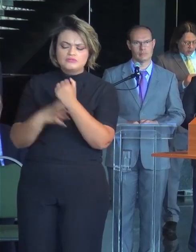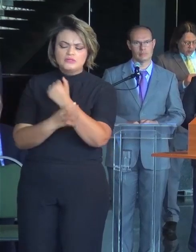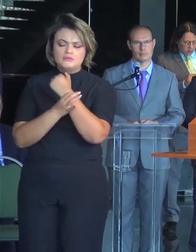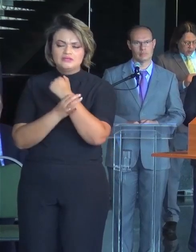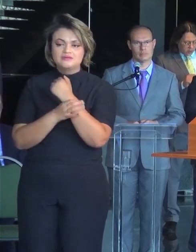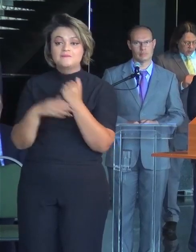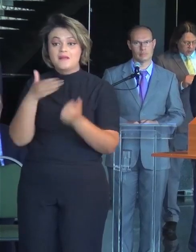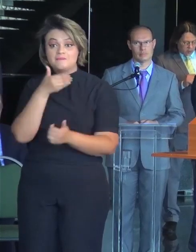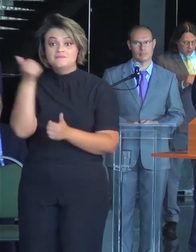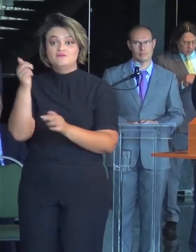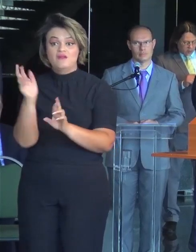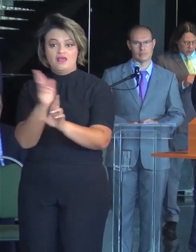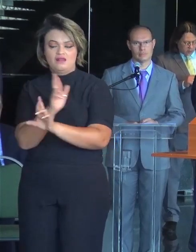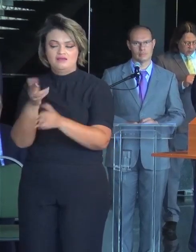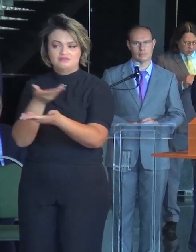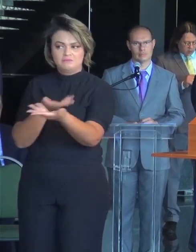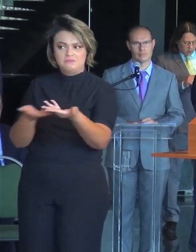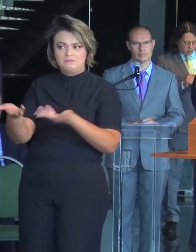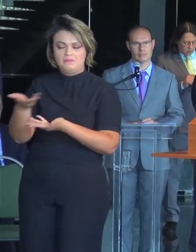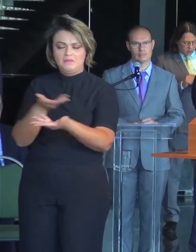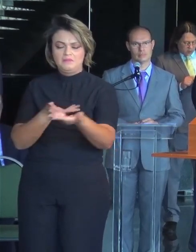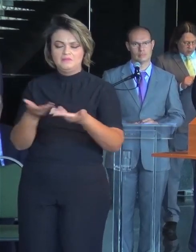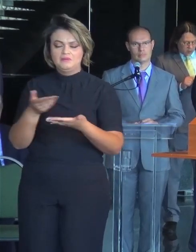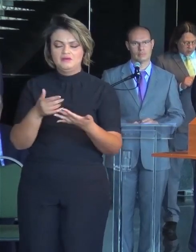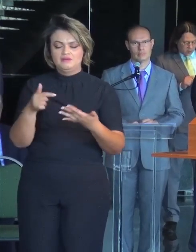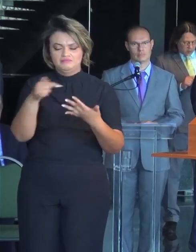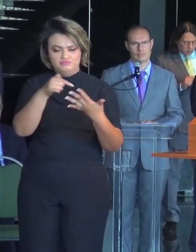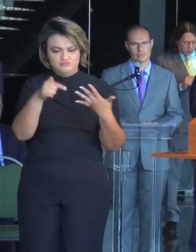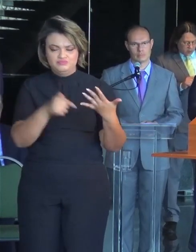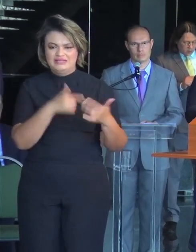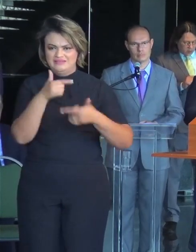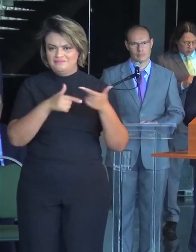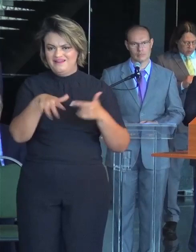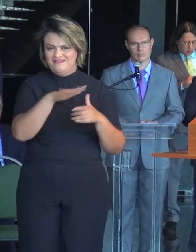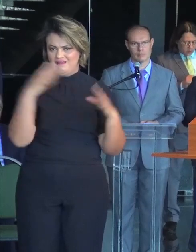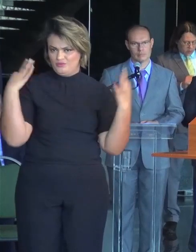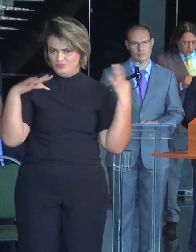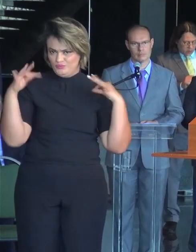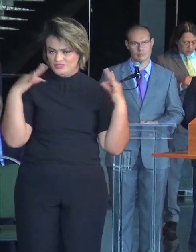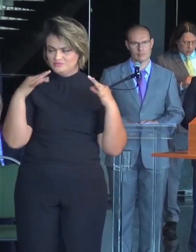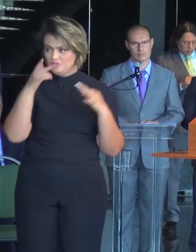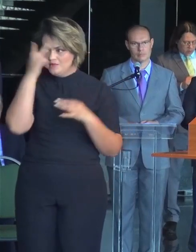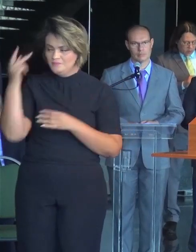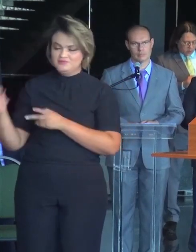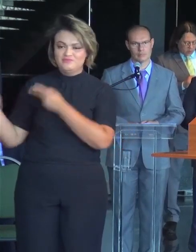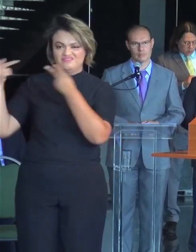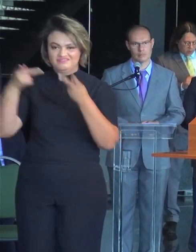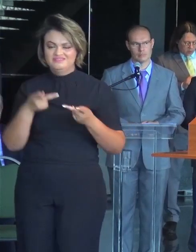as relações de consumo entre prestadores de serviços turísticos e turistas.